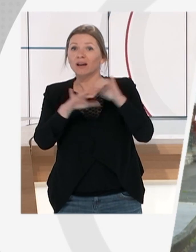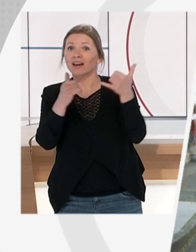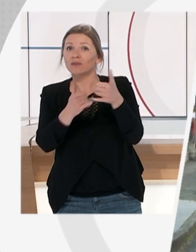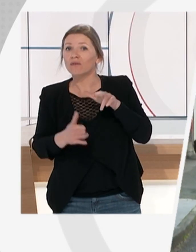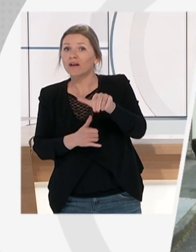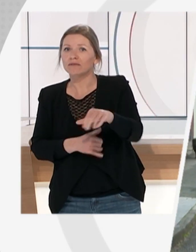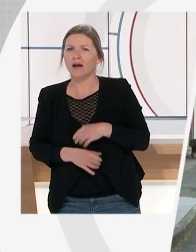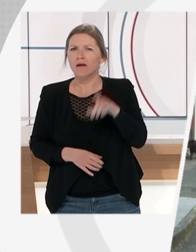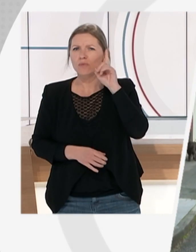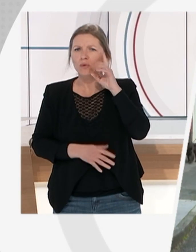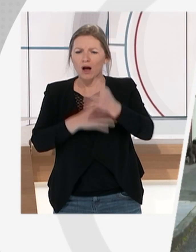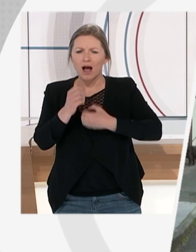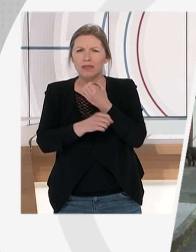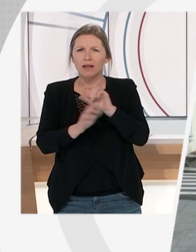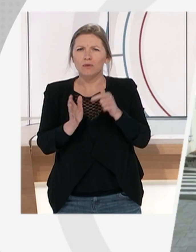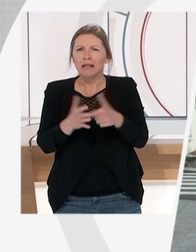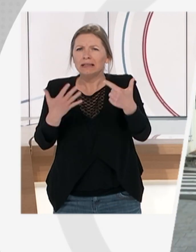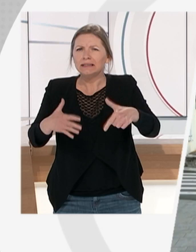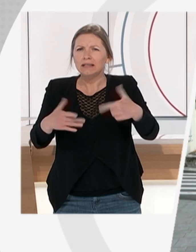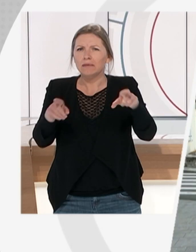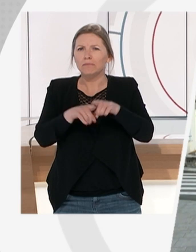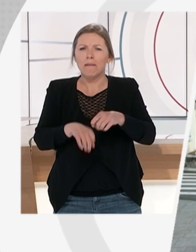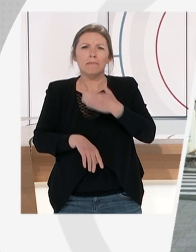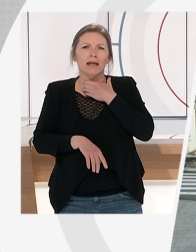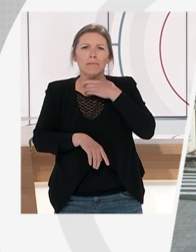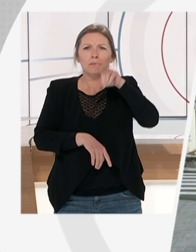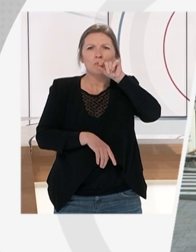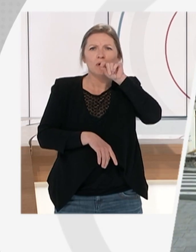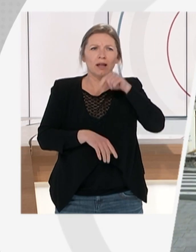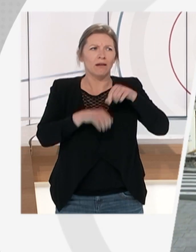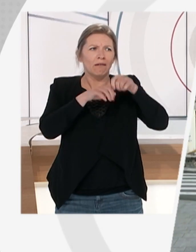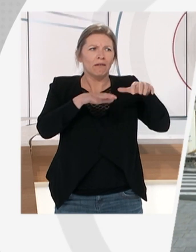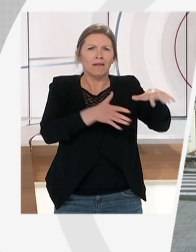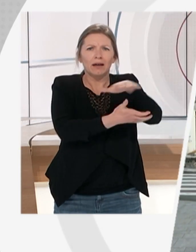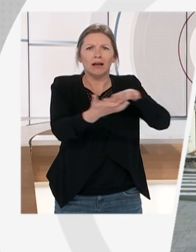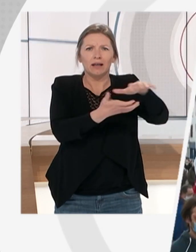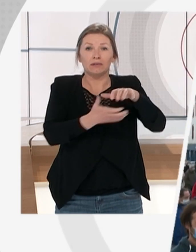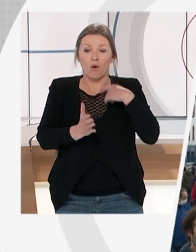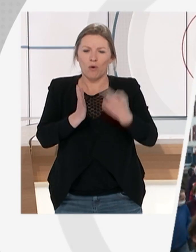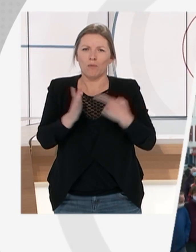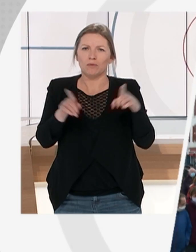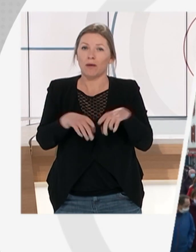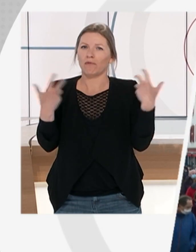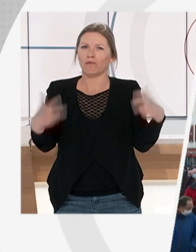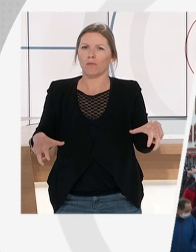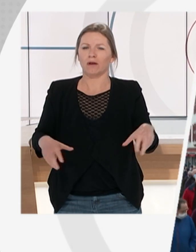pour ne pas revivre une situation aussi tendue qu'en 2017 lors de la première crise de grippe aviaire.